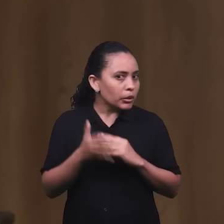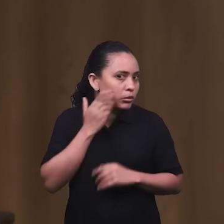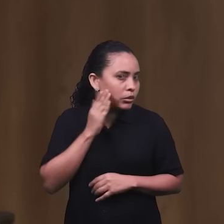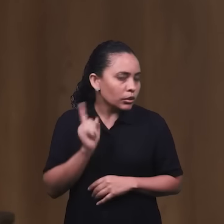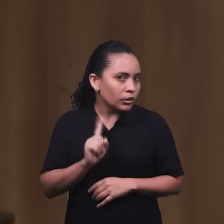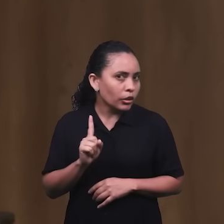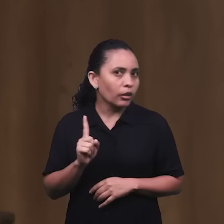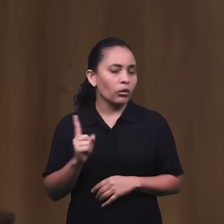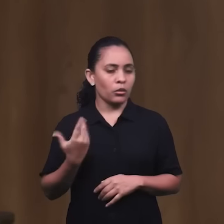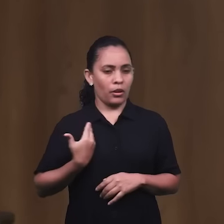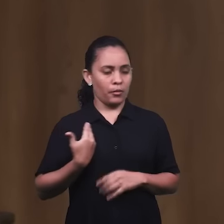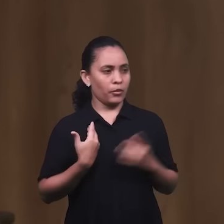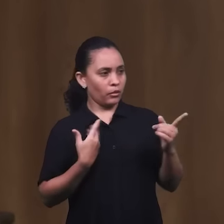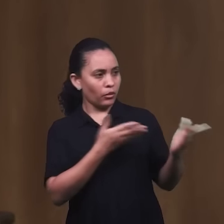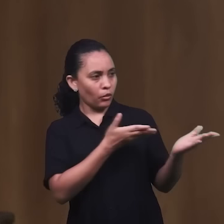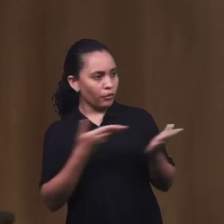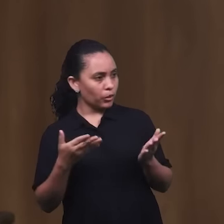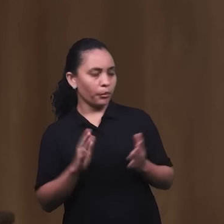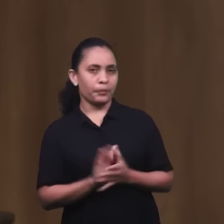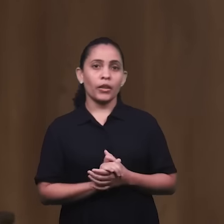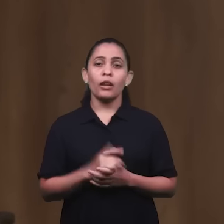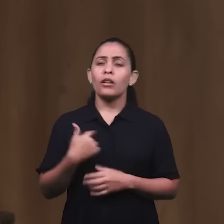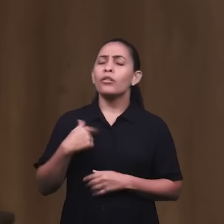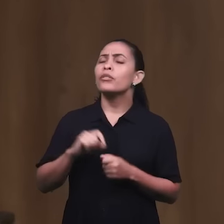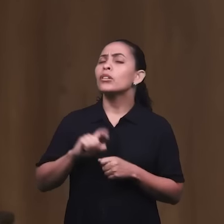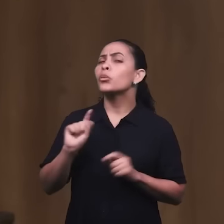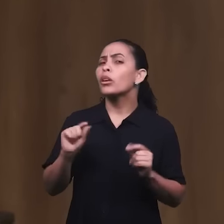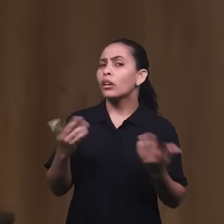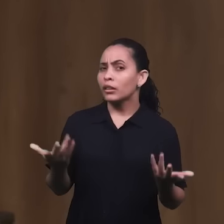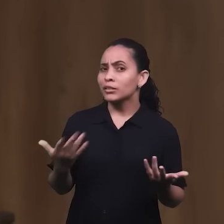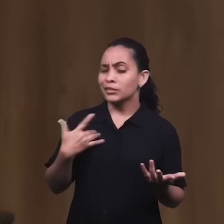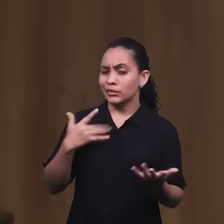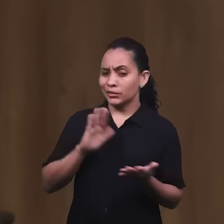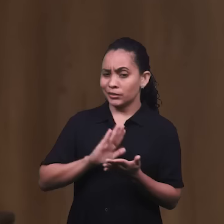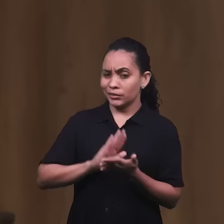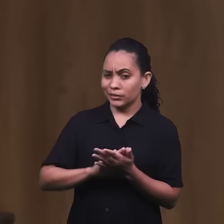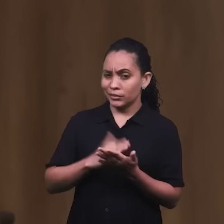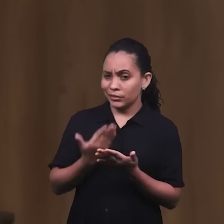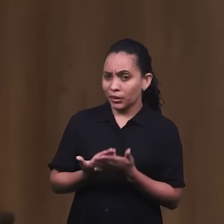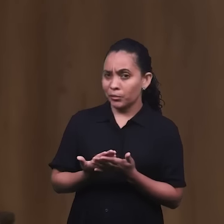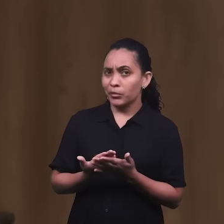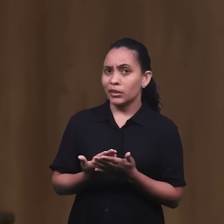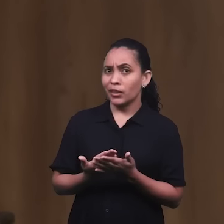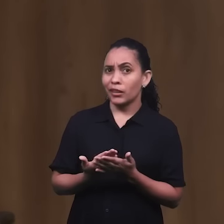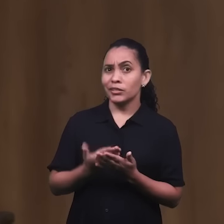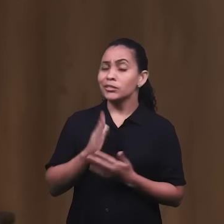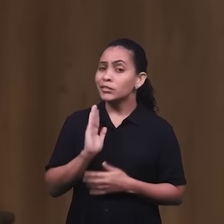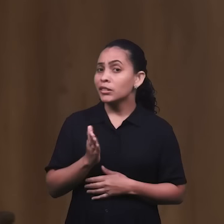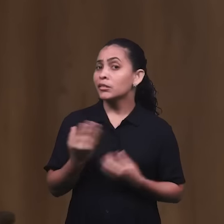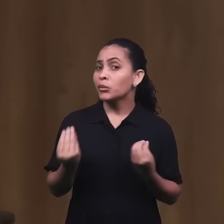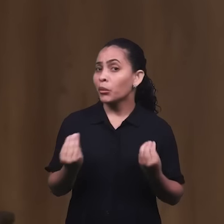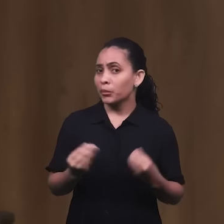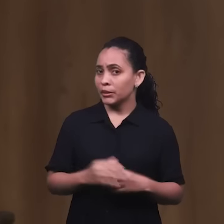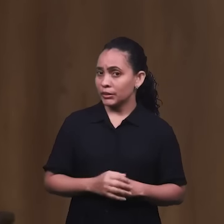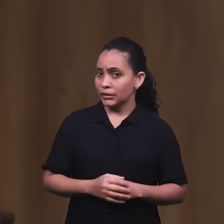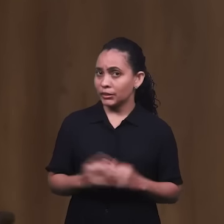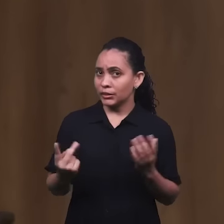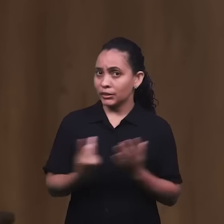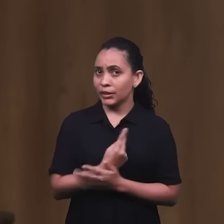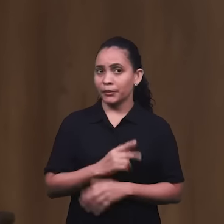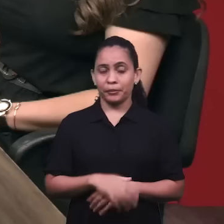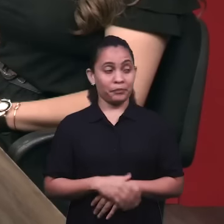do nosso colega que o Alan convidou. O que eu faço? Eu posso interpretar juntamente com a intérprete? Eu tenho uma intérprete, como é que eu faço? E aí,